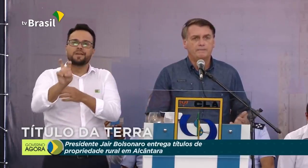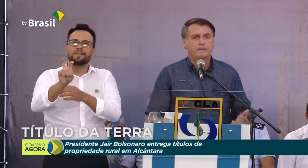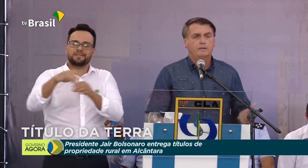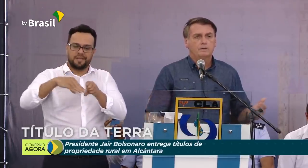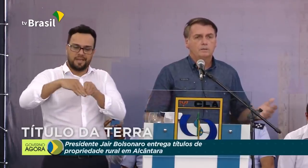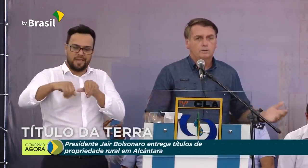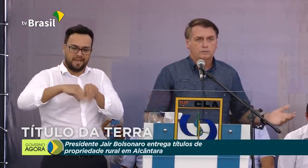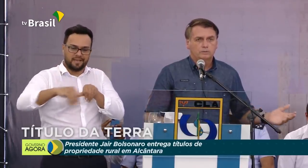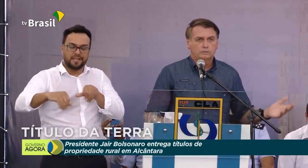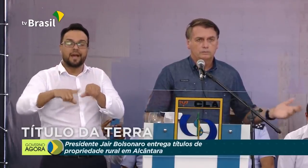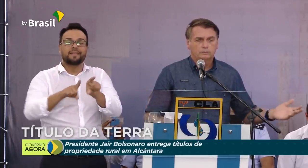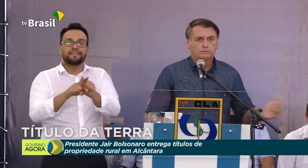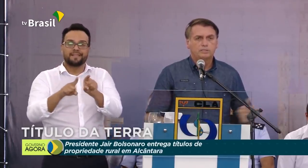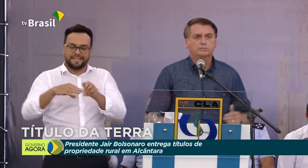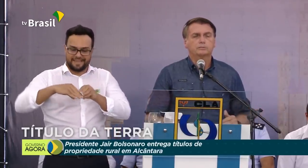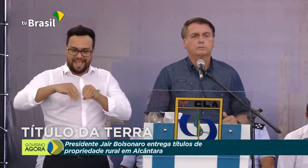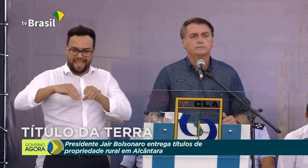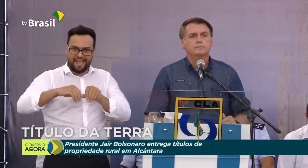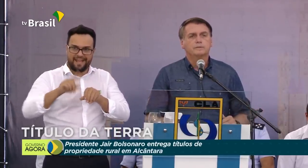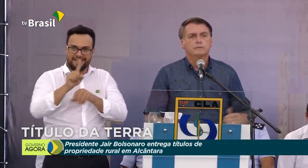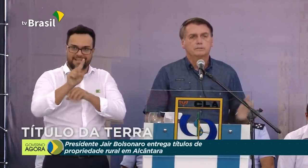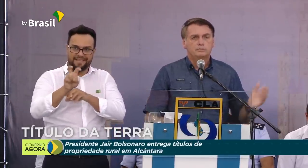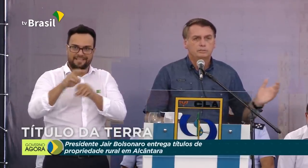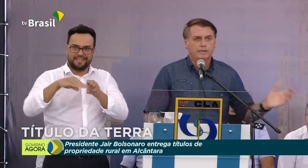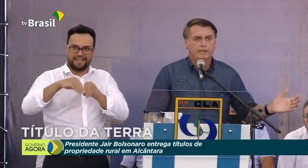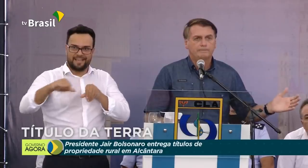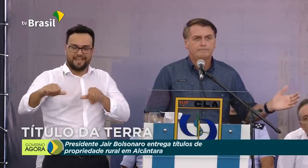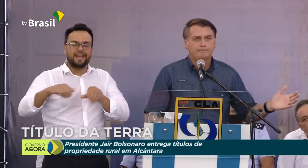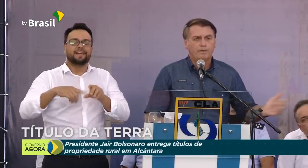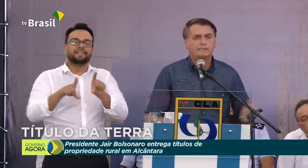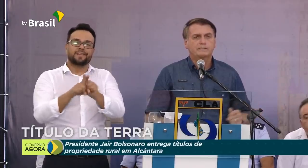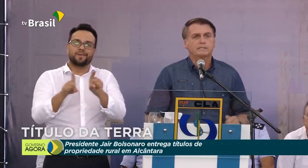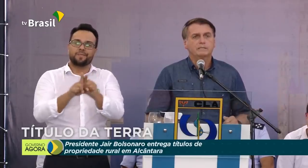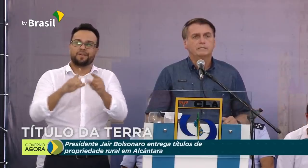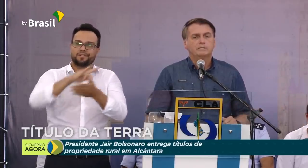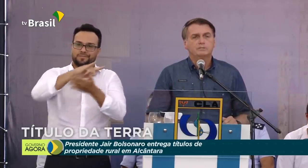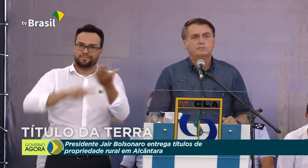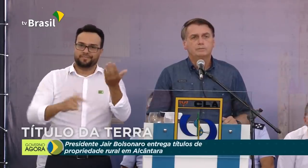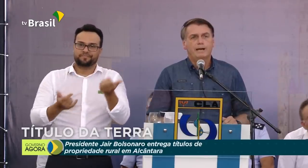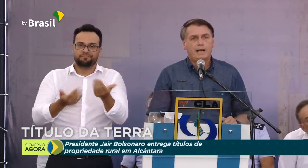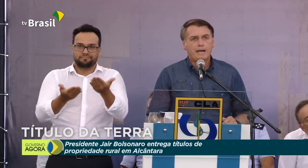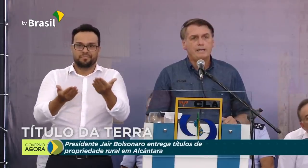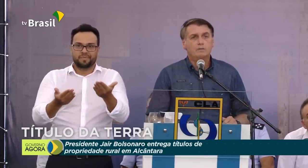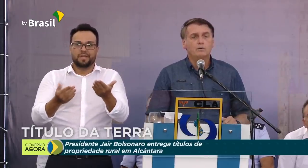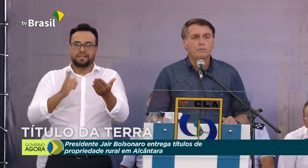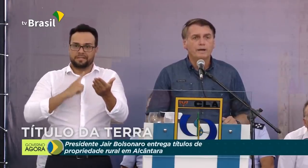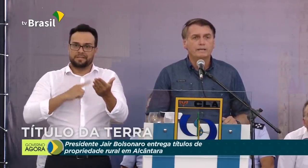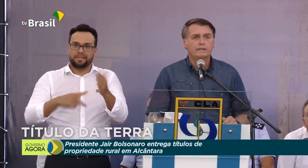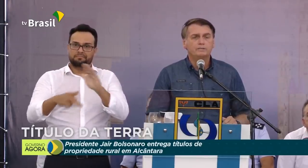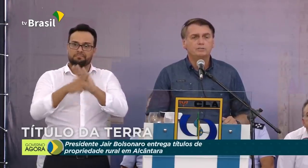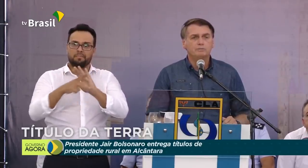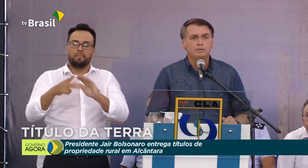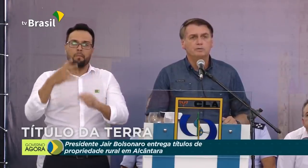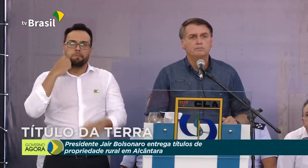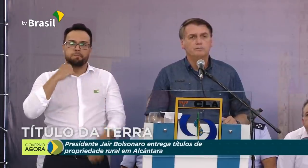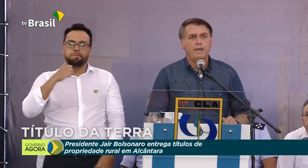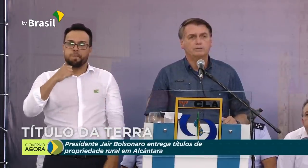também um título de uma posse de uma área urbana